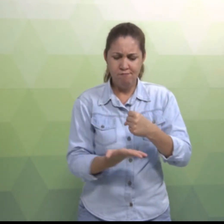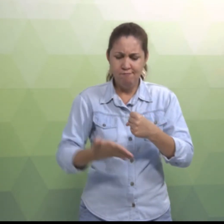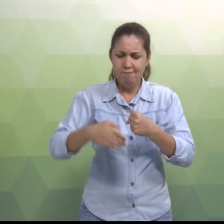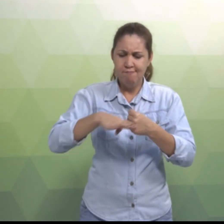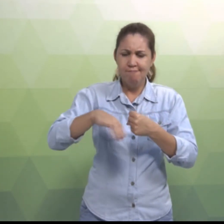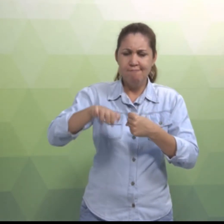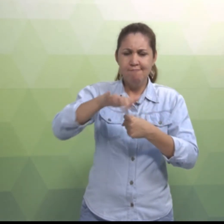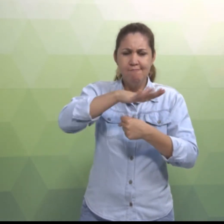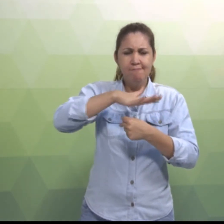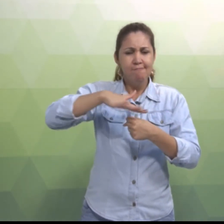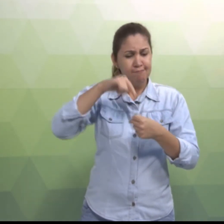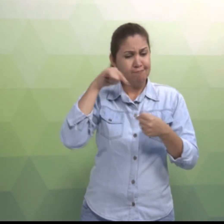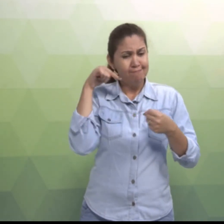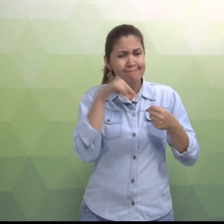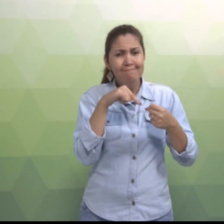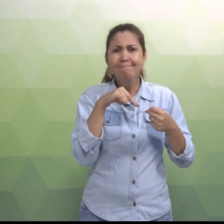qual o nível linguístico.